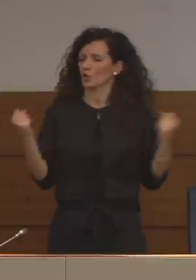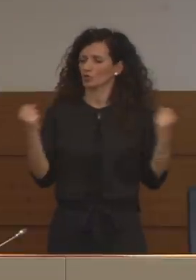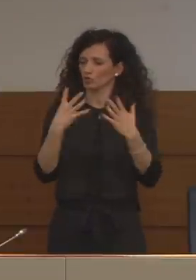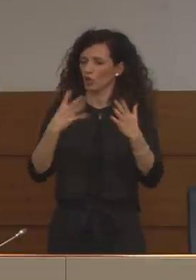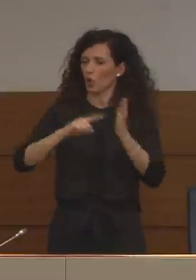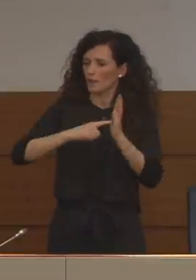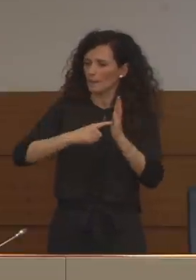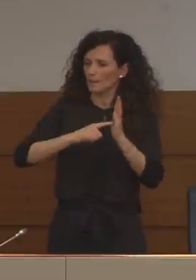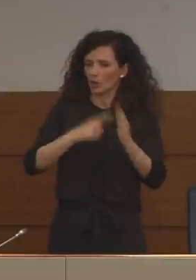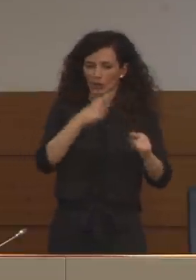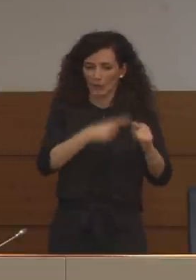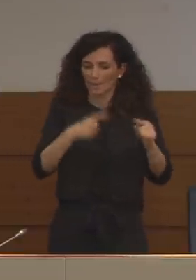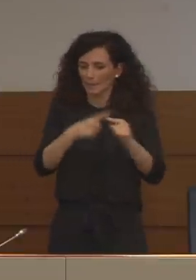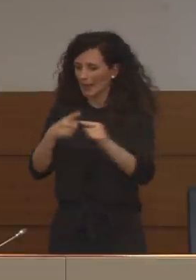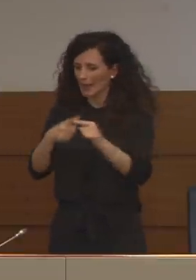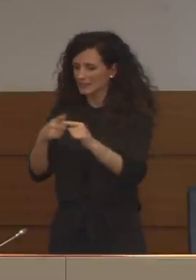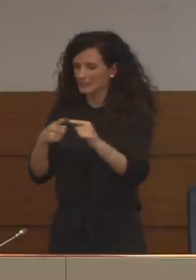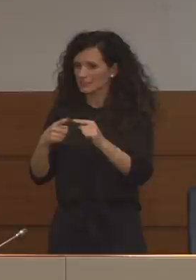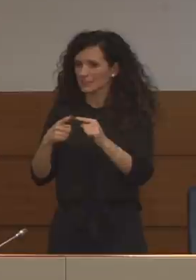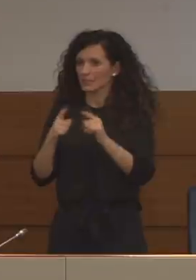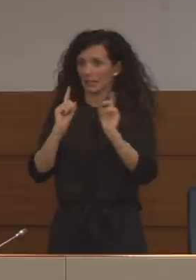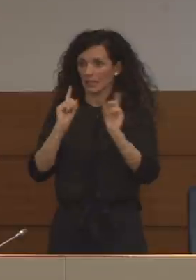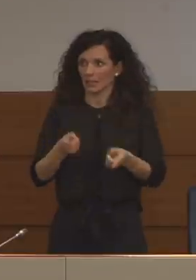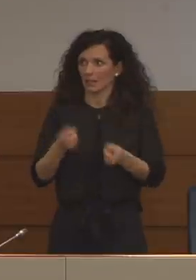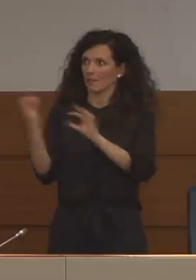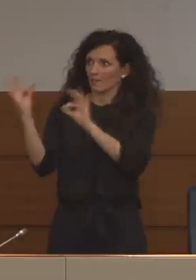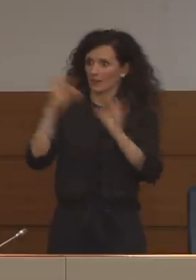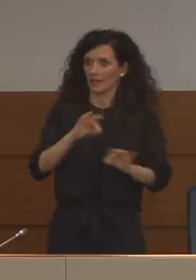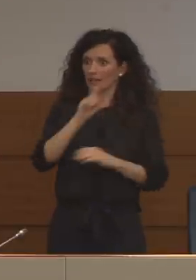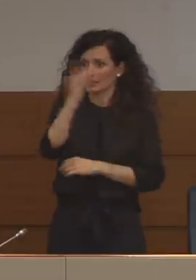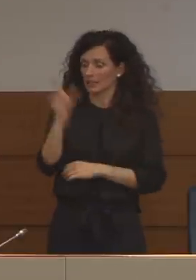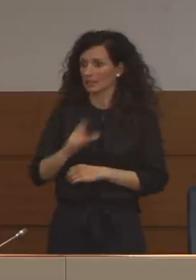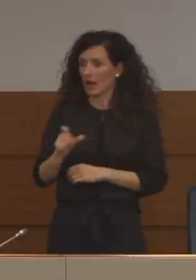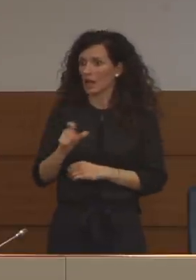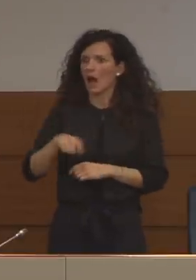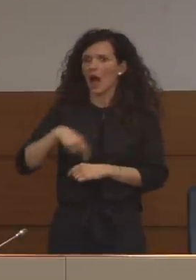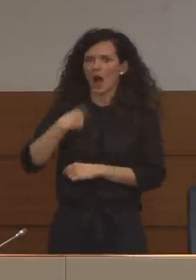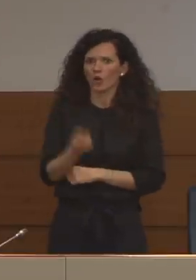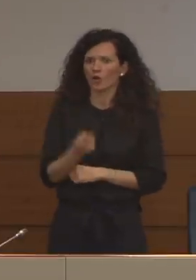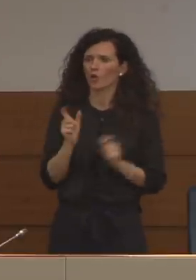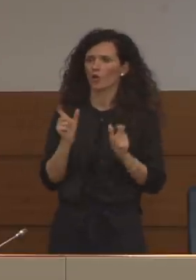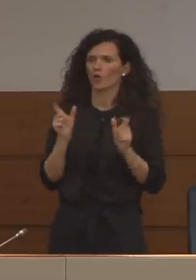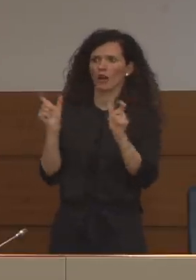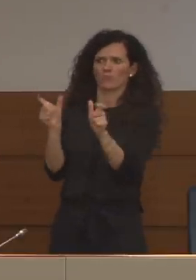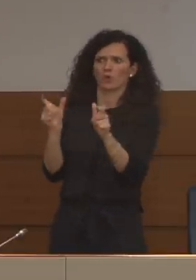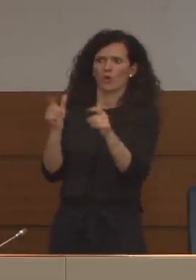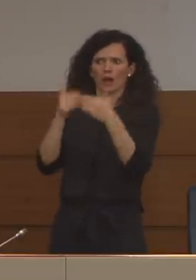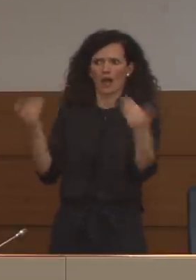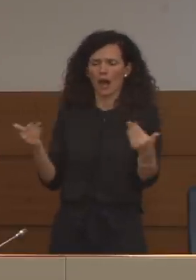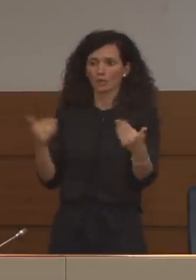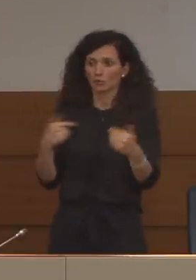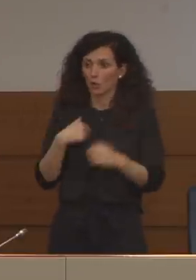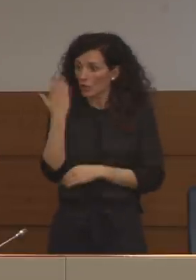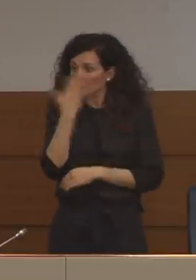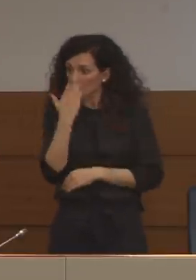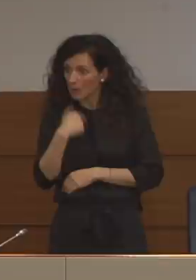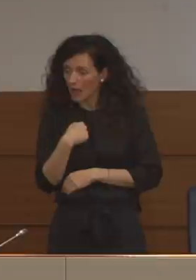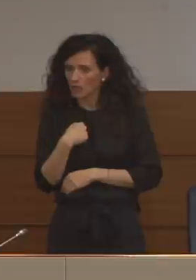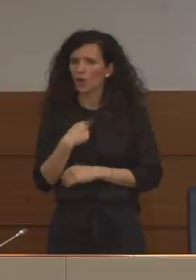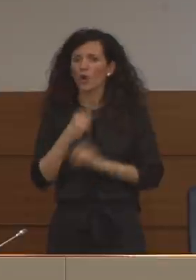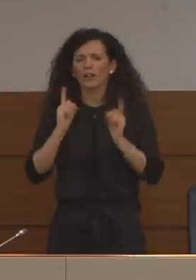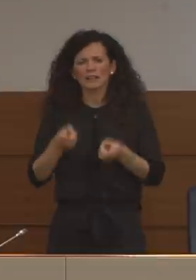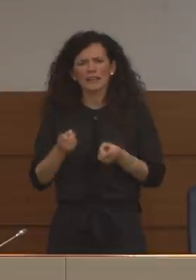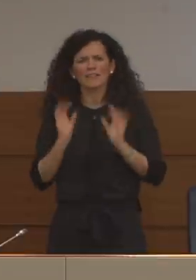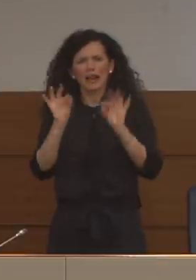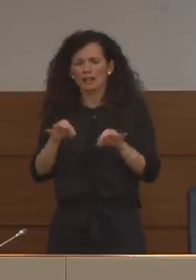di pezzi che dovevano arrivare in italia sono ancora bloccati mi smentisca se sbaglio e addirittura si doveva arrivare a 50